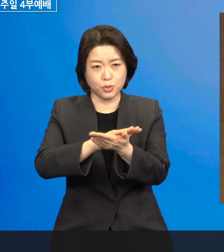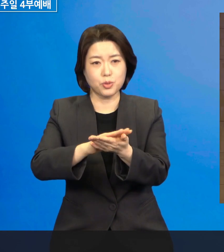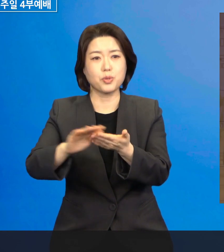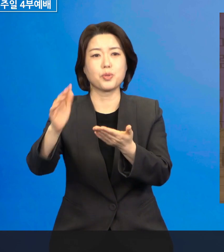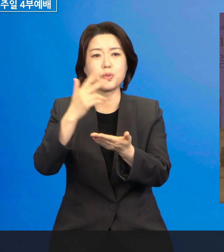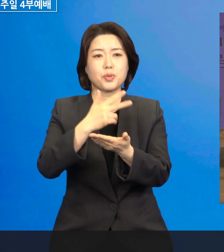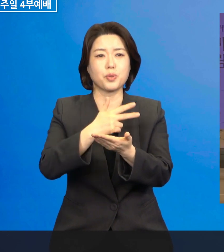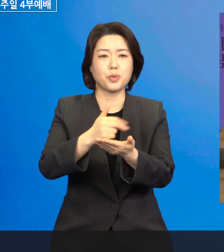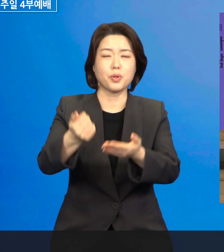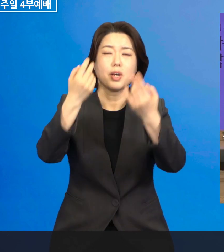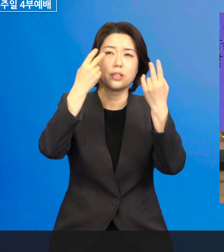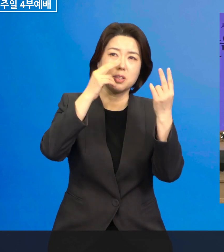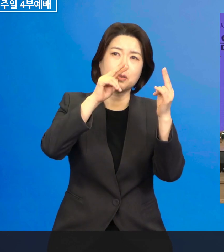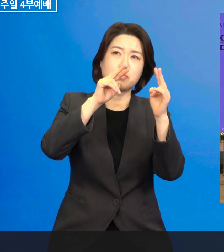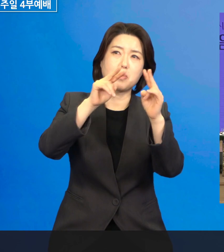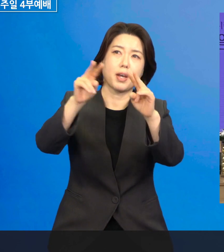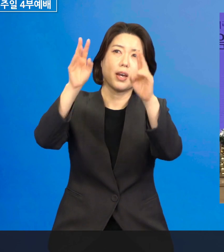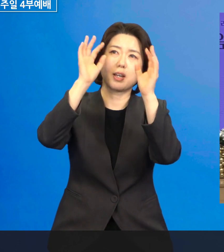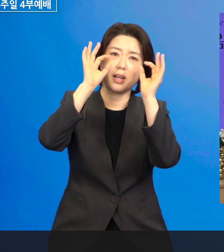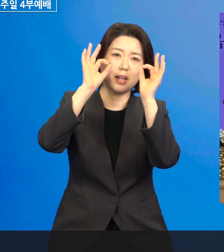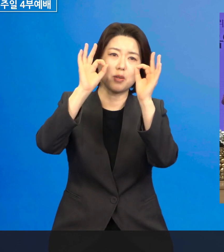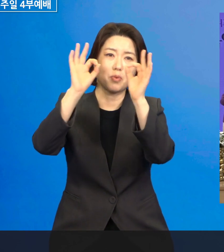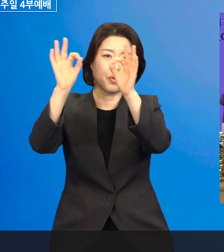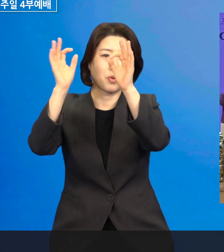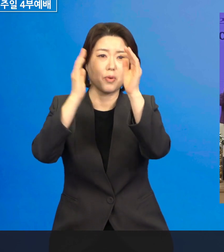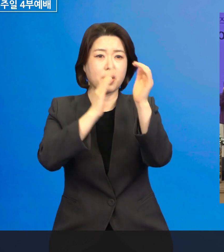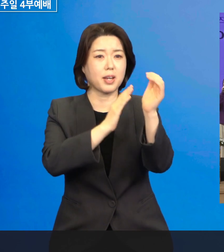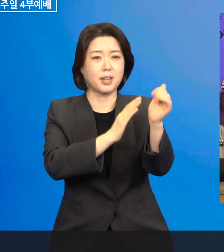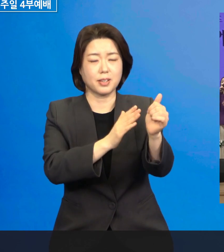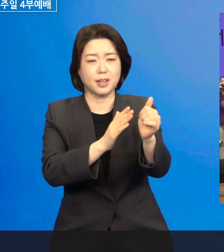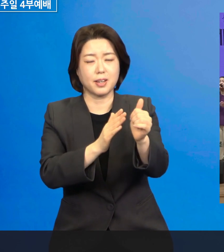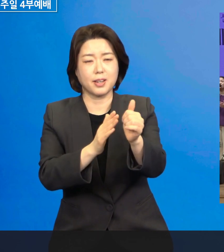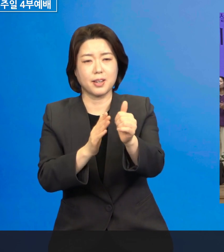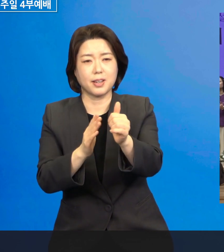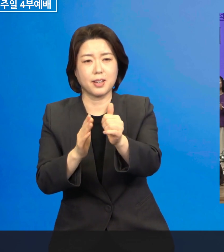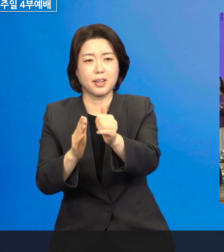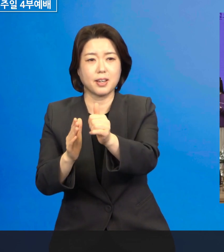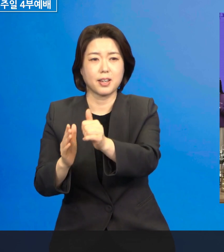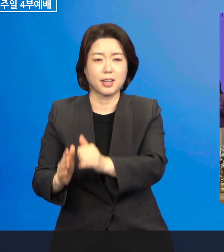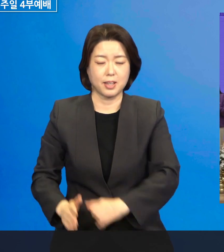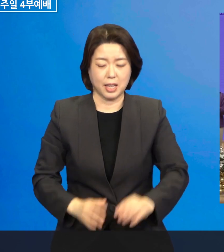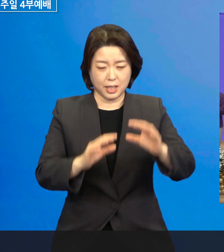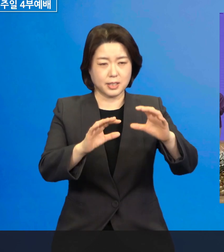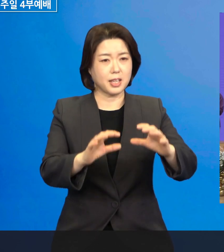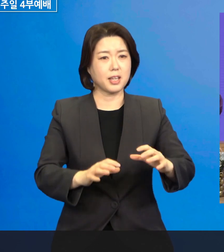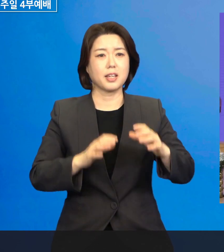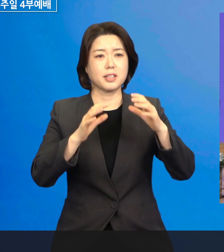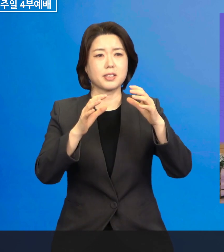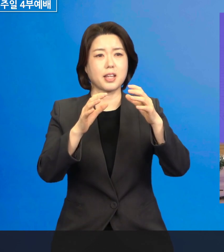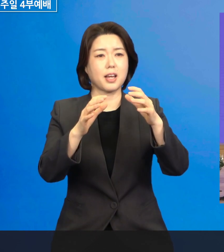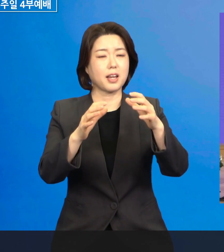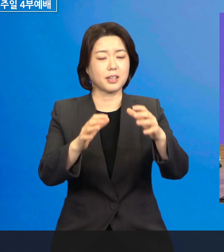평화의 주님 바라보아. 세상에서 시달린 친구들아,